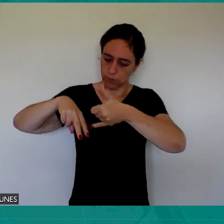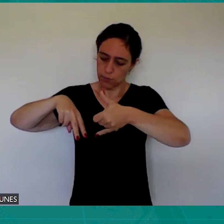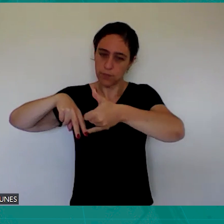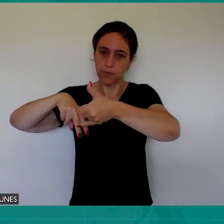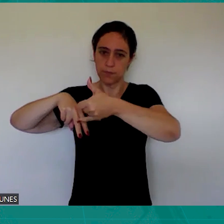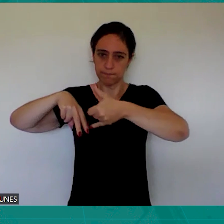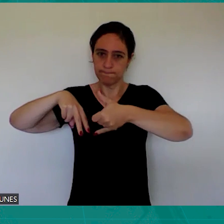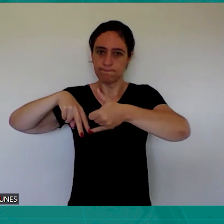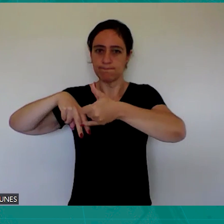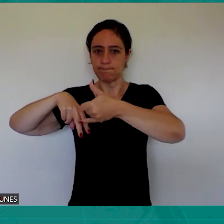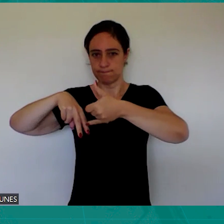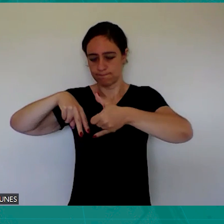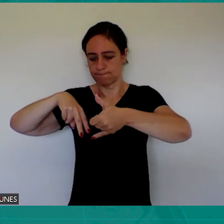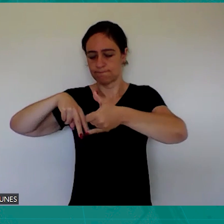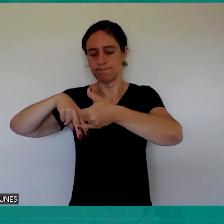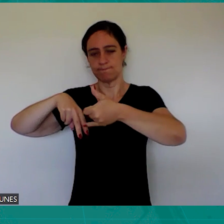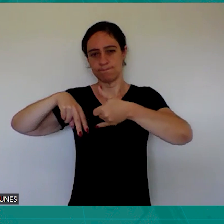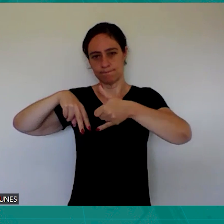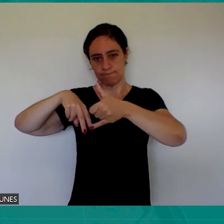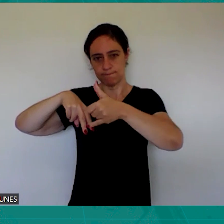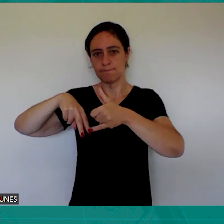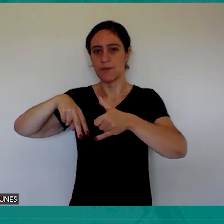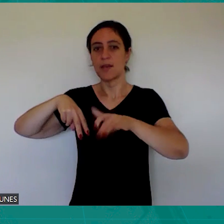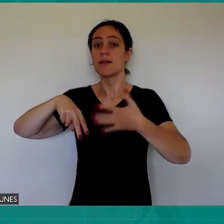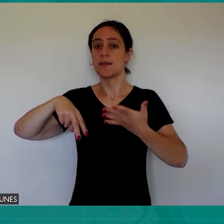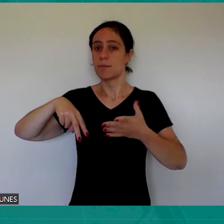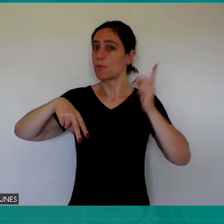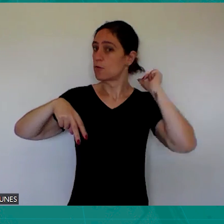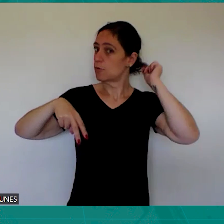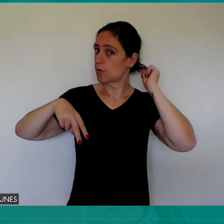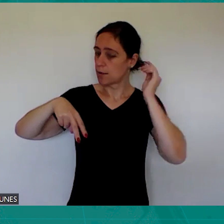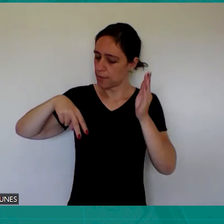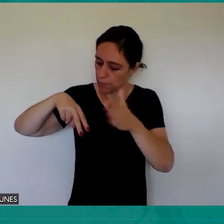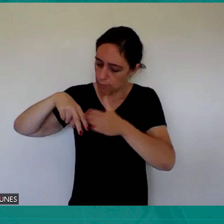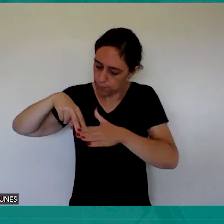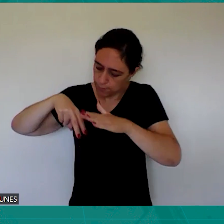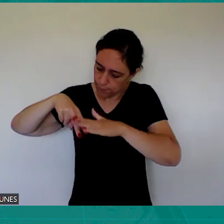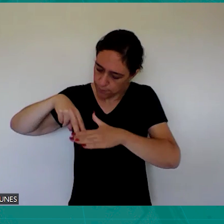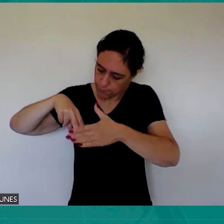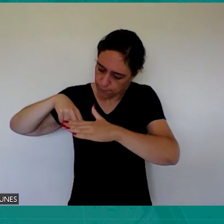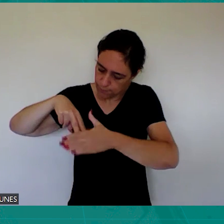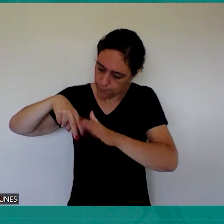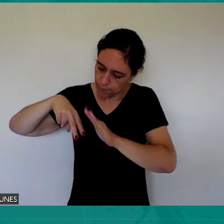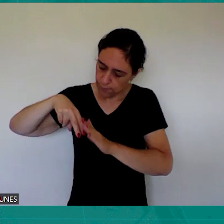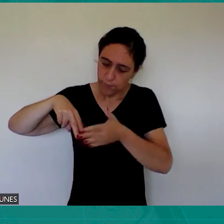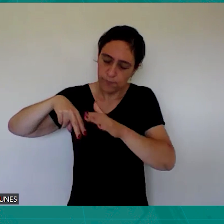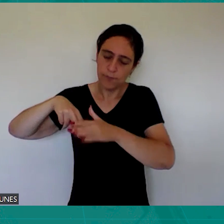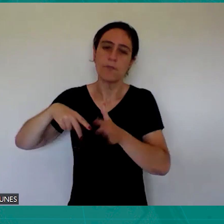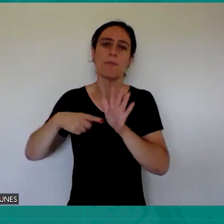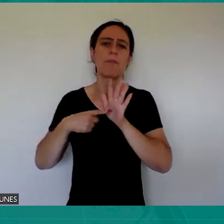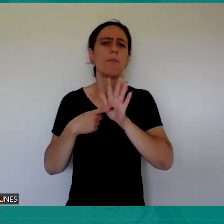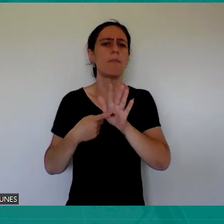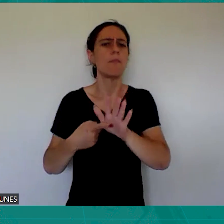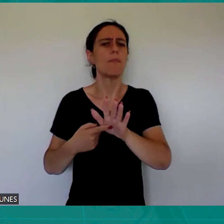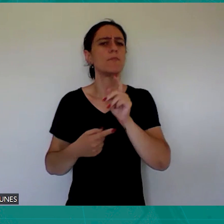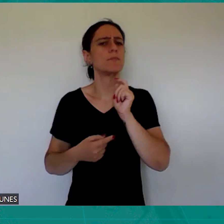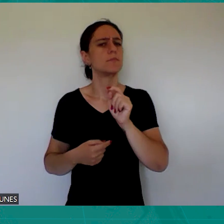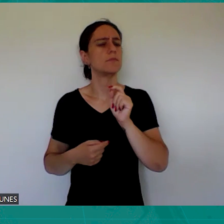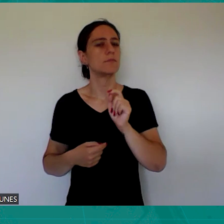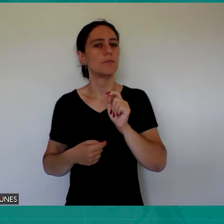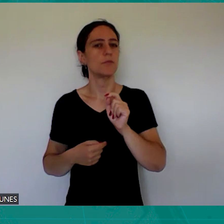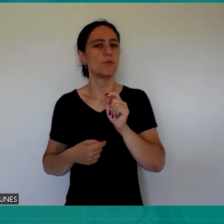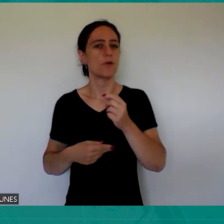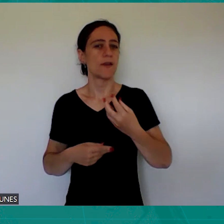Jesus, e enxugou os pés com seus próprios cabelos. Isso mostra, irmãos, essa miniatura da vida da